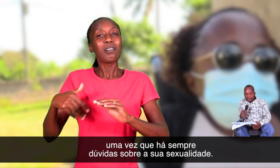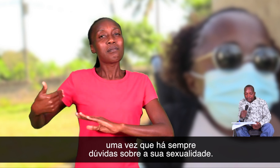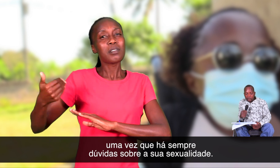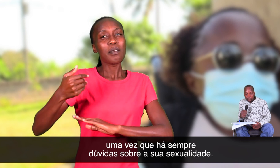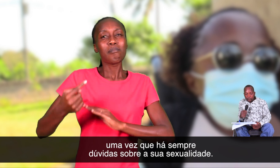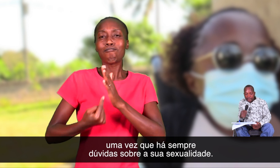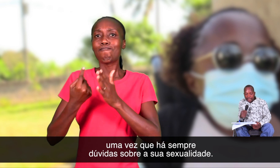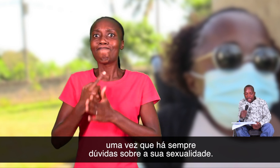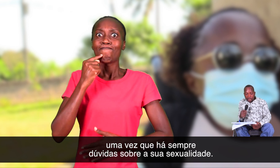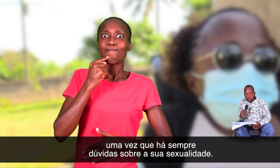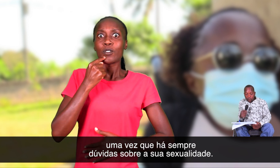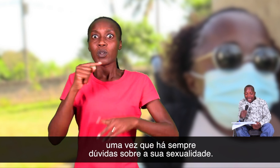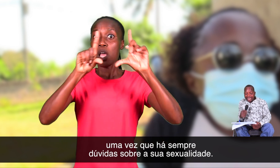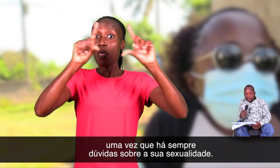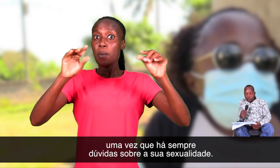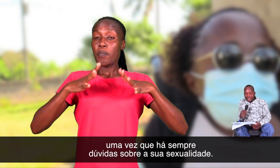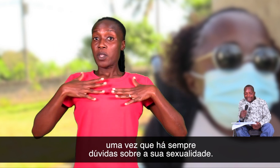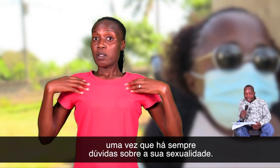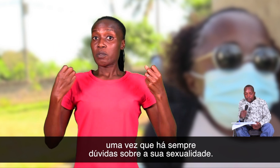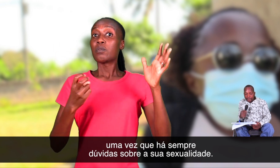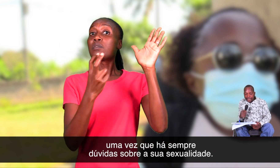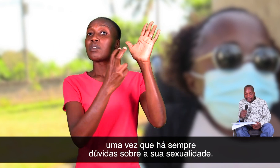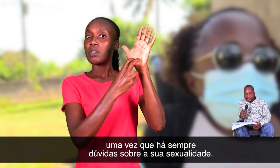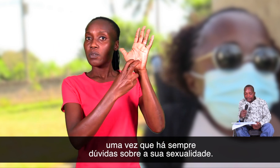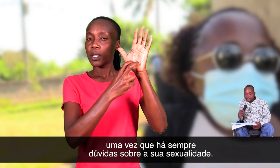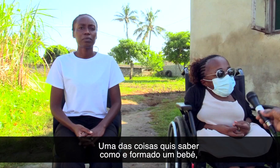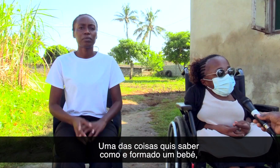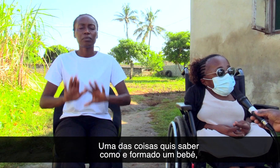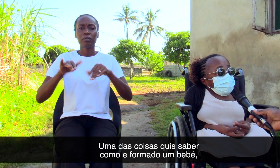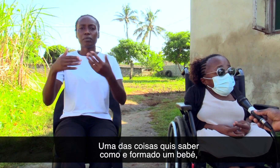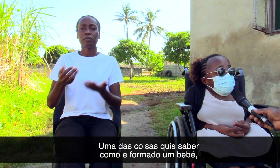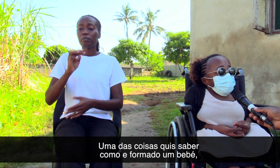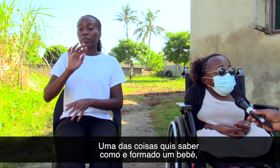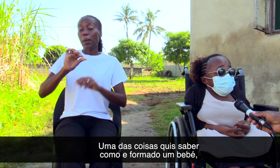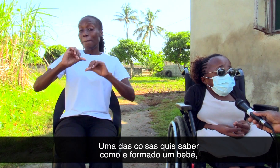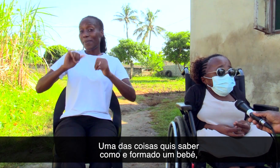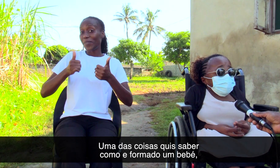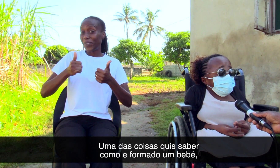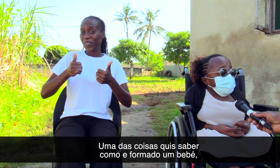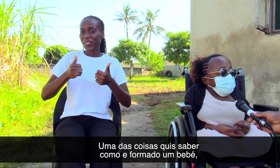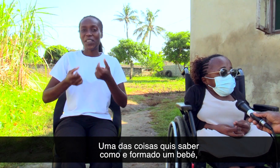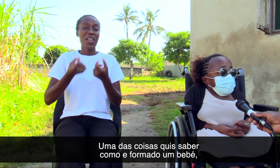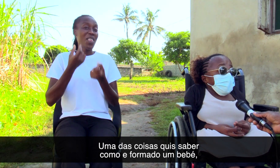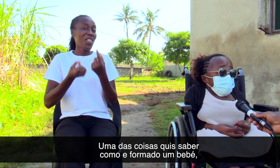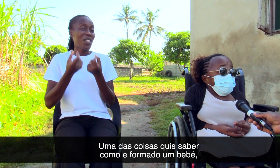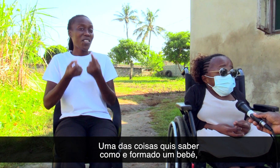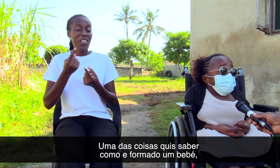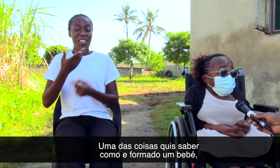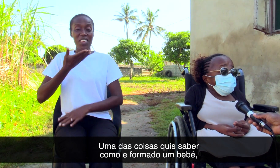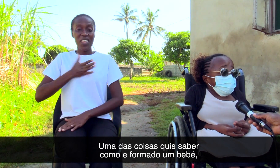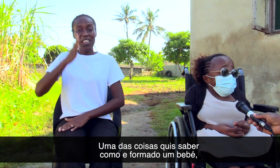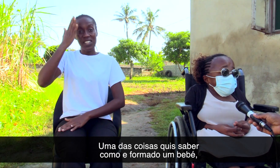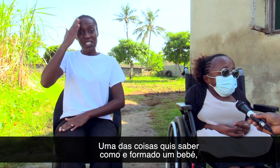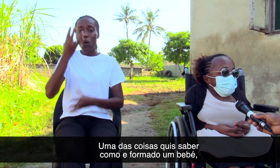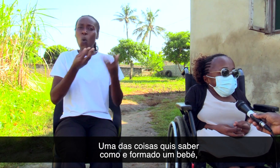há sempre dúvidas sobre a sua sexualidade. Bom, uma das coisas que saber como é que é